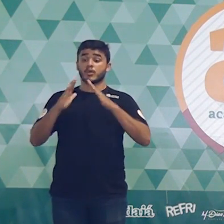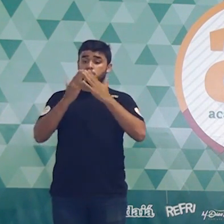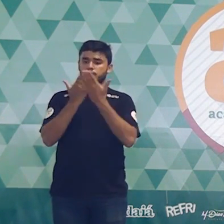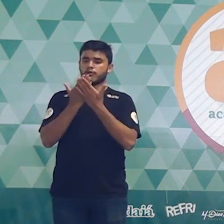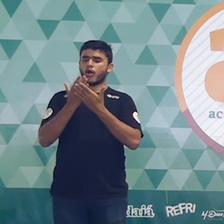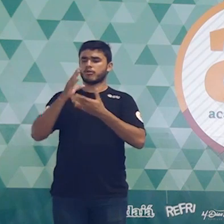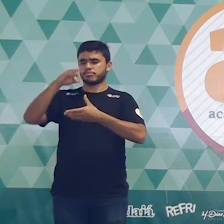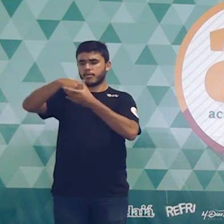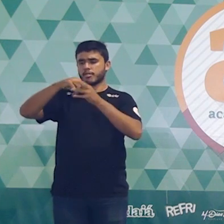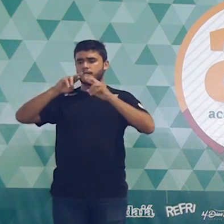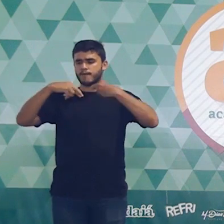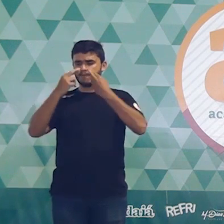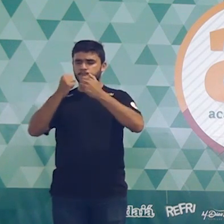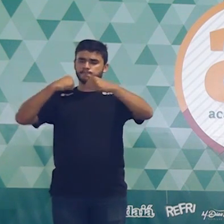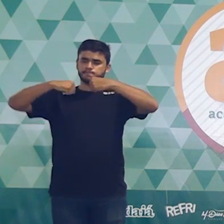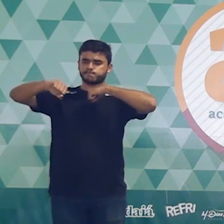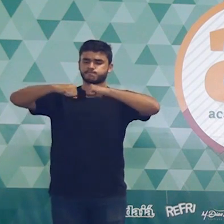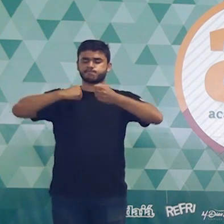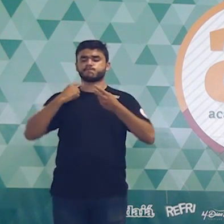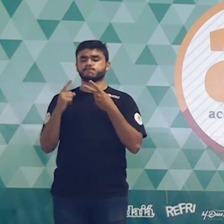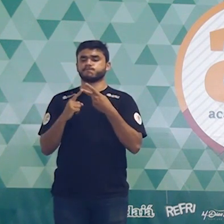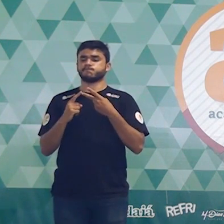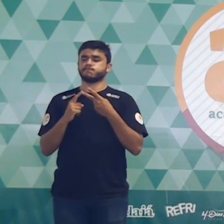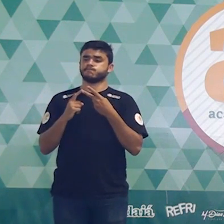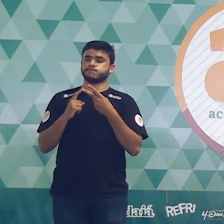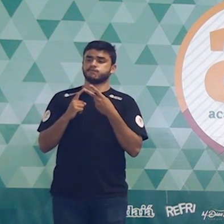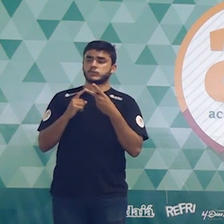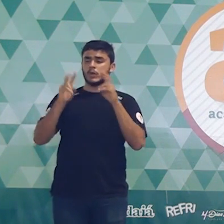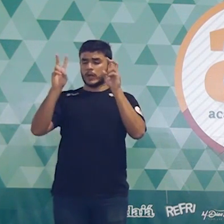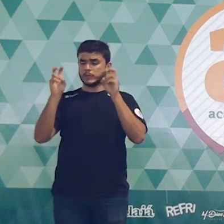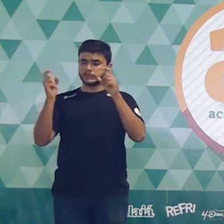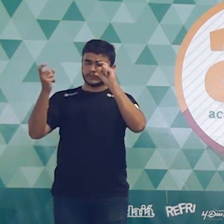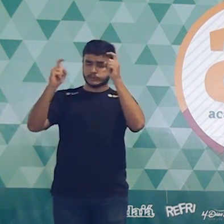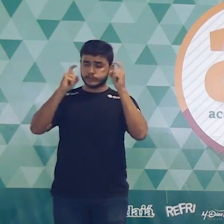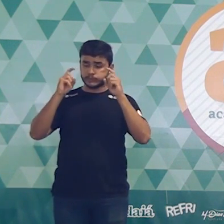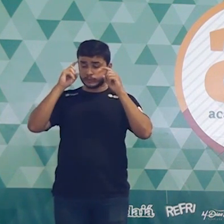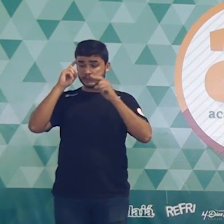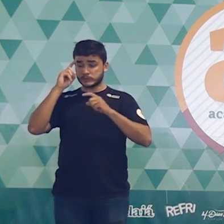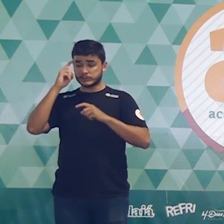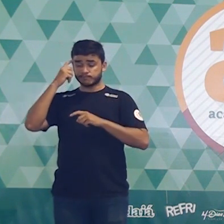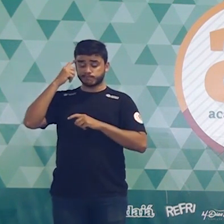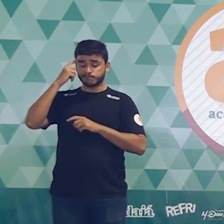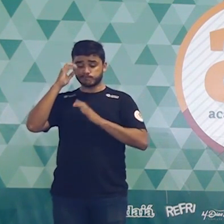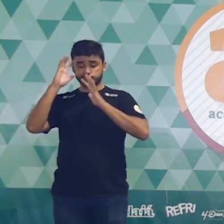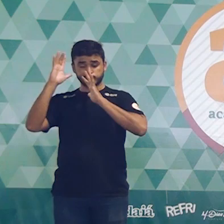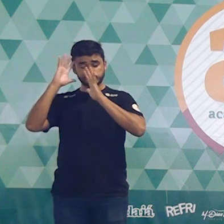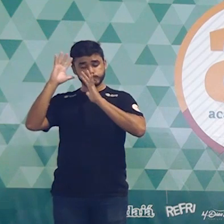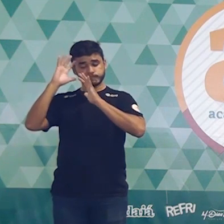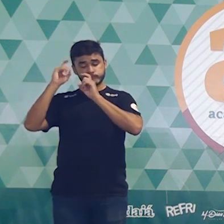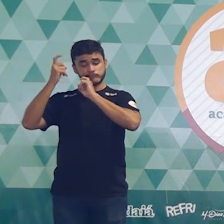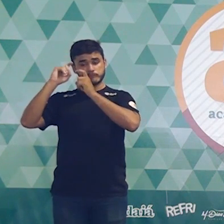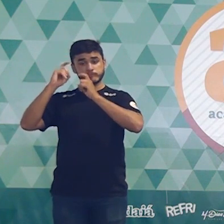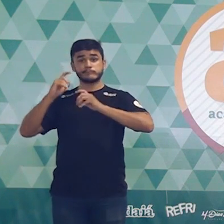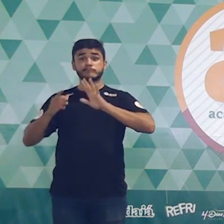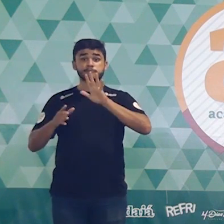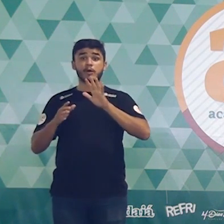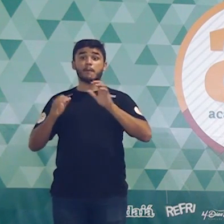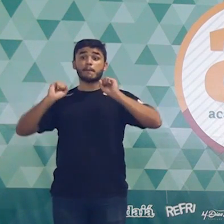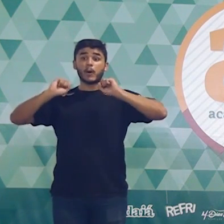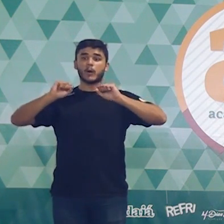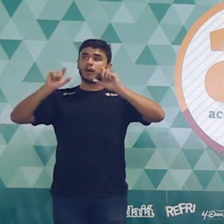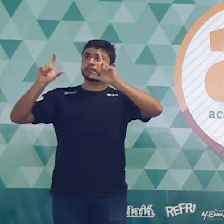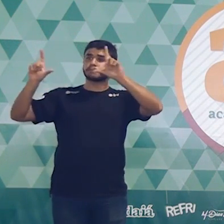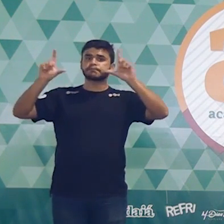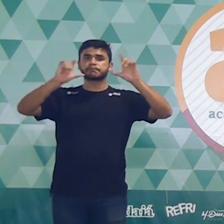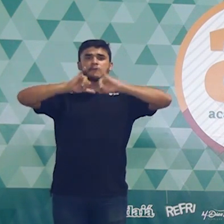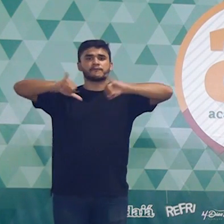mais debates, mais discussões. Eu posso pedir para as escolas mais informes educativos. Por meio